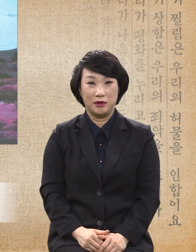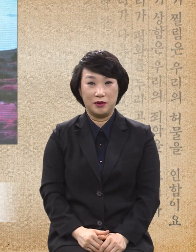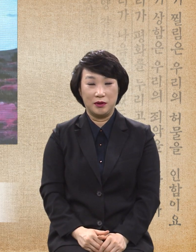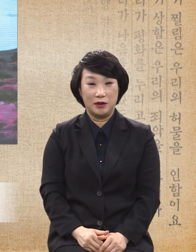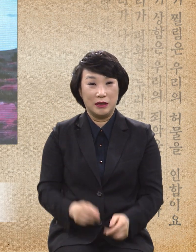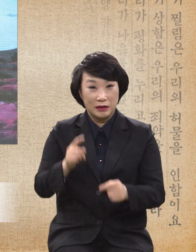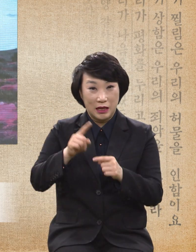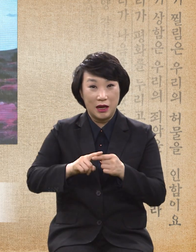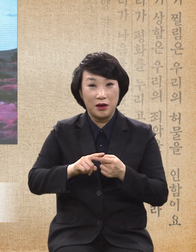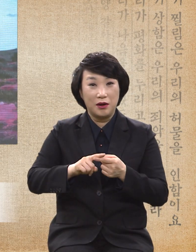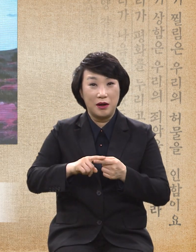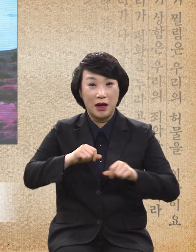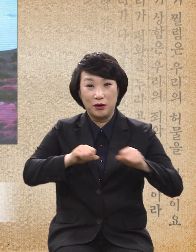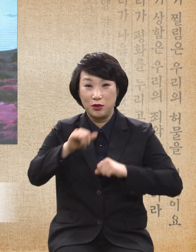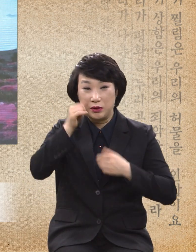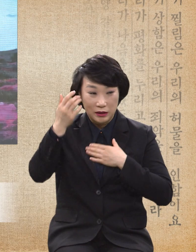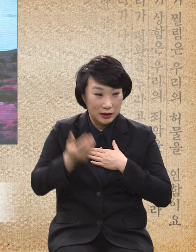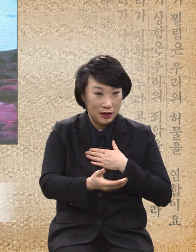그러냐 그 말이야.